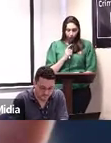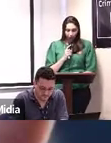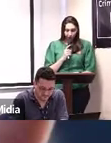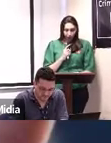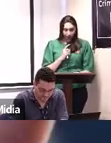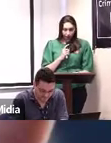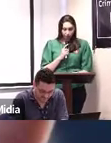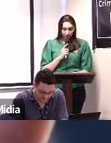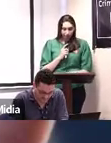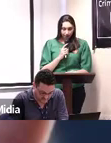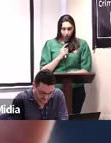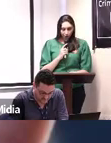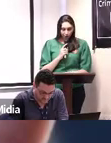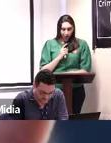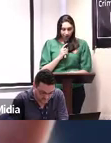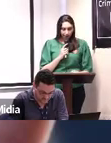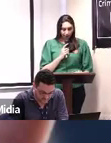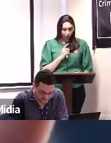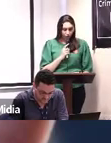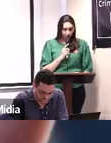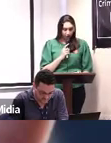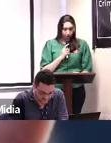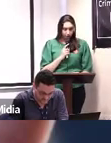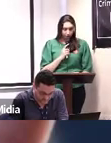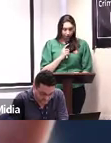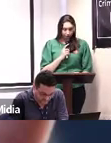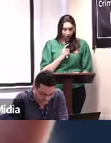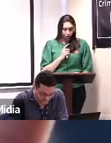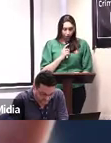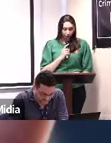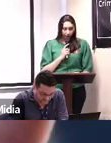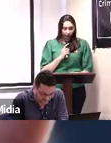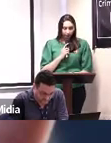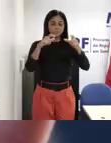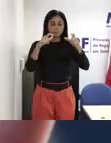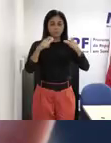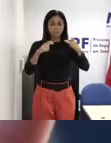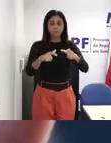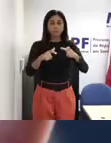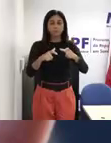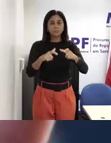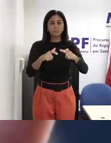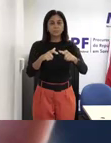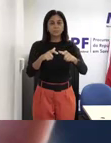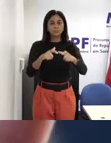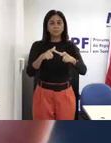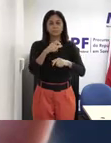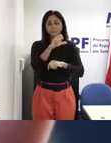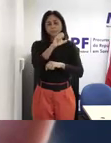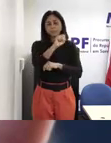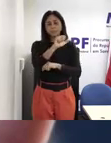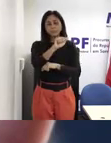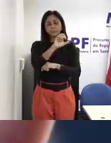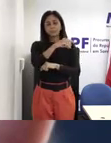Público pela Faculdade de Ciências Humanas e exatas do Sertão do São Francisco delegado da polícia federal